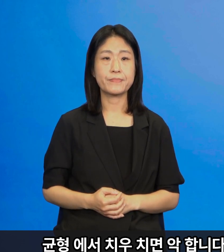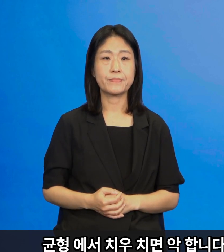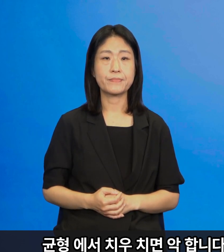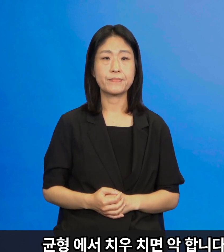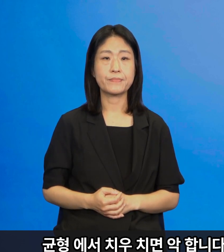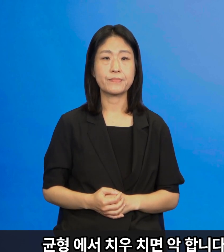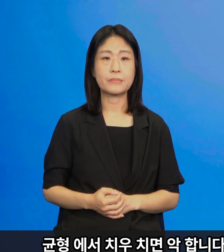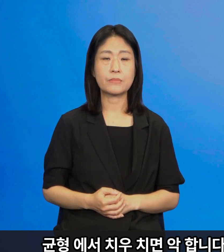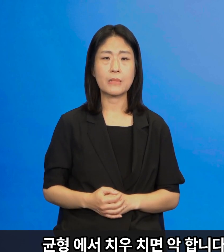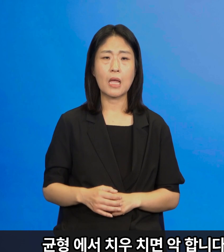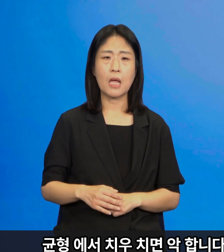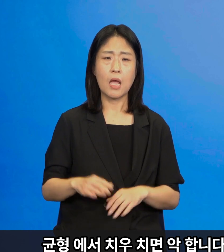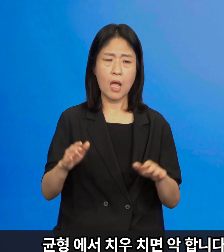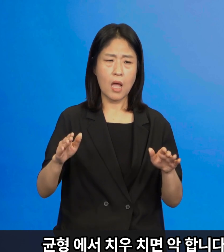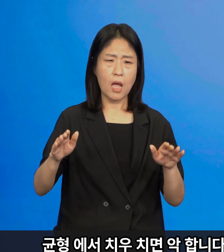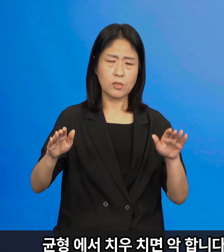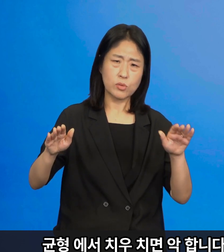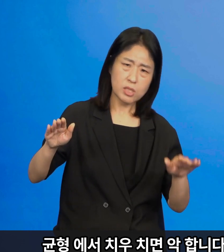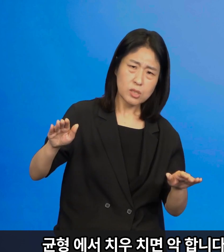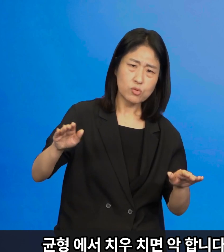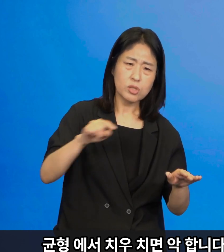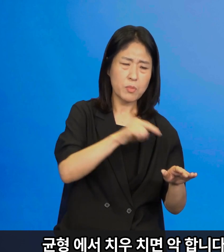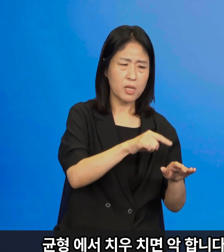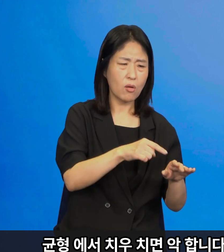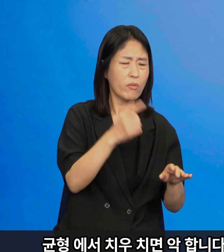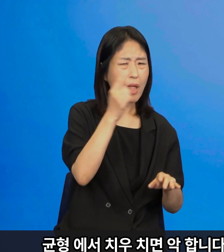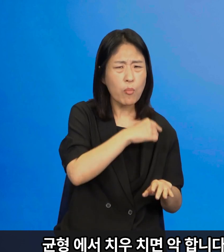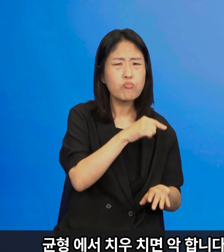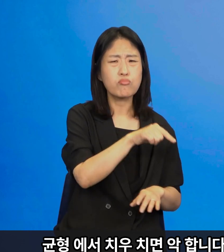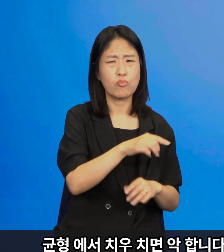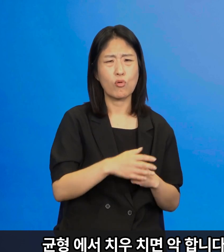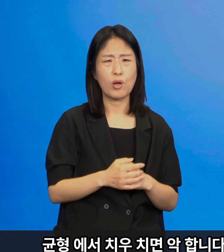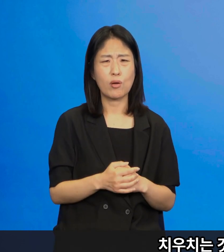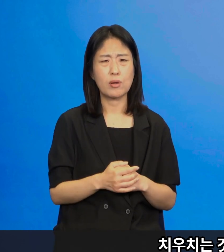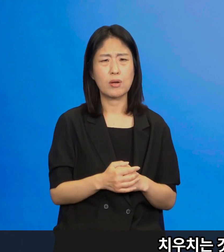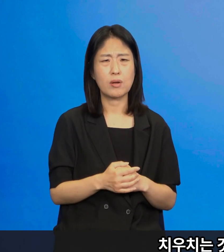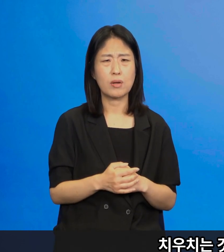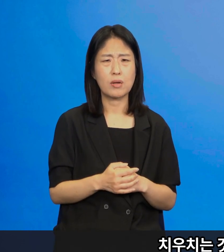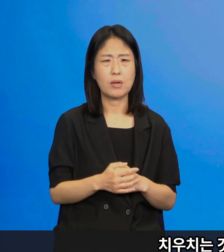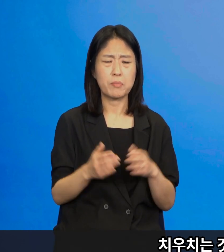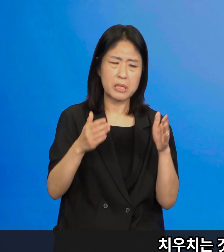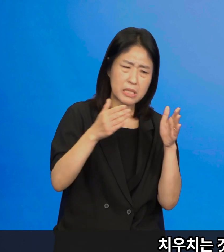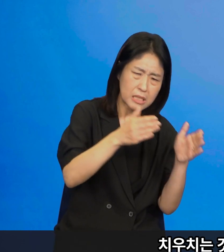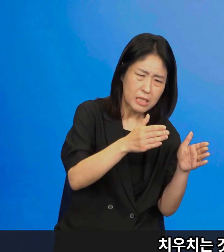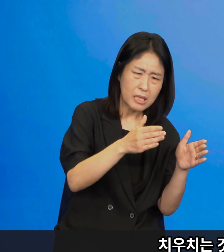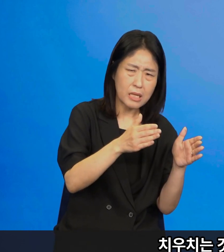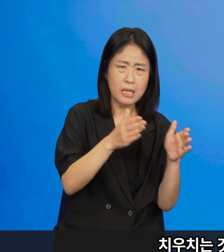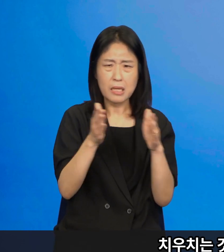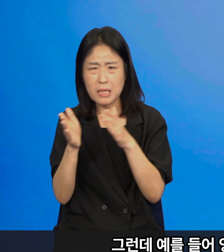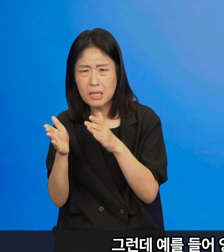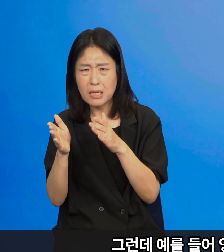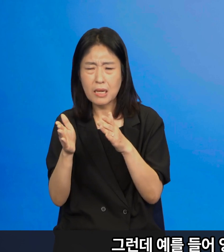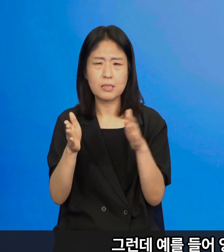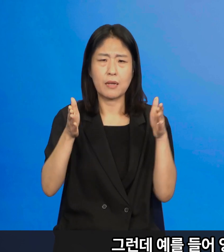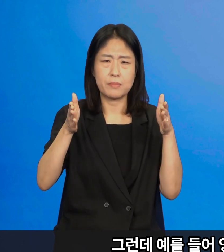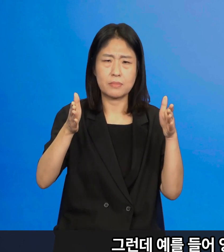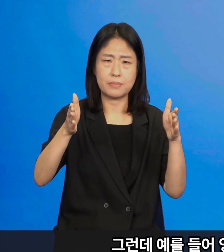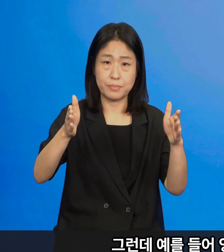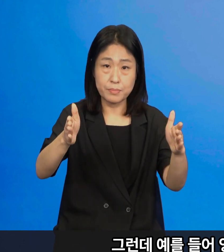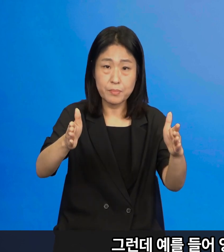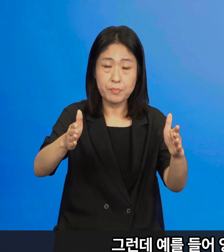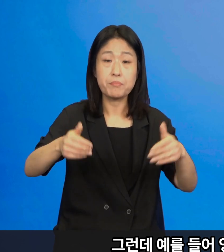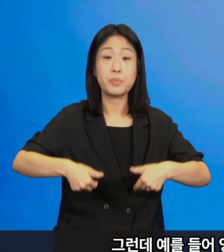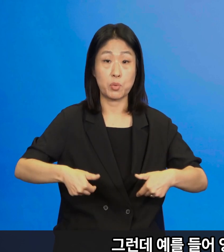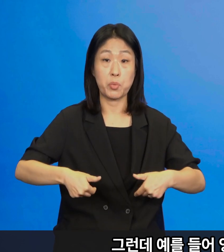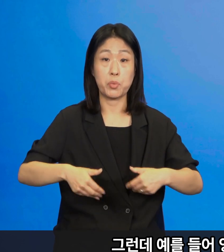균형에서 치우치면 악합니다. 여러분, 치우치는 것은 좋지 않아요. 치우치는 것은 좋지 않아요. 그런데 예를